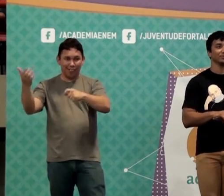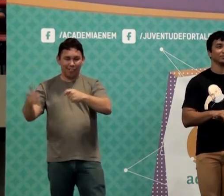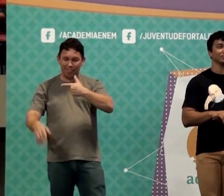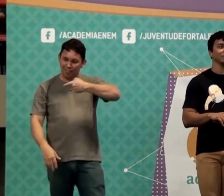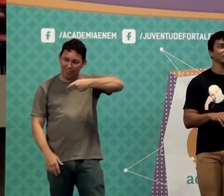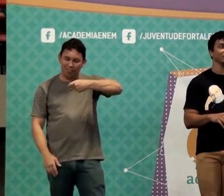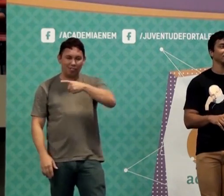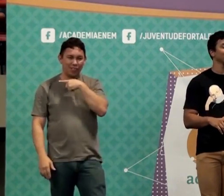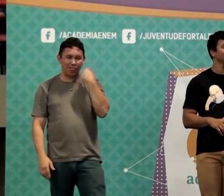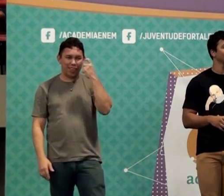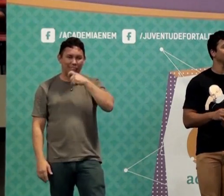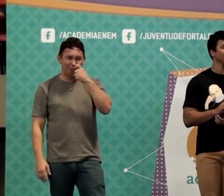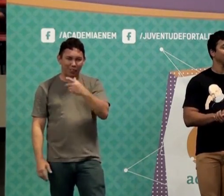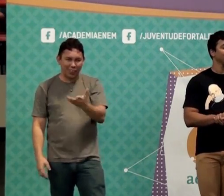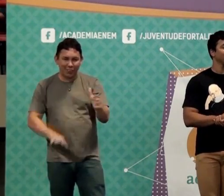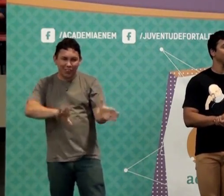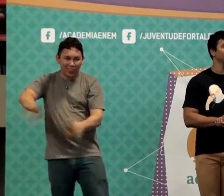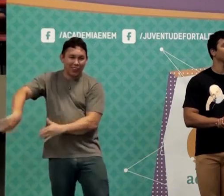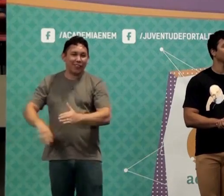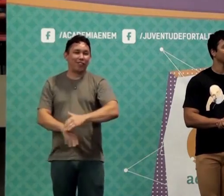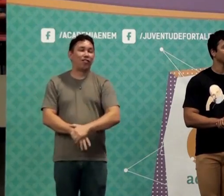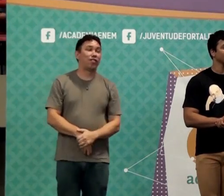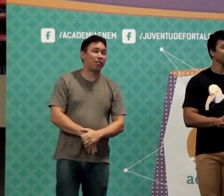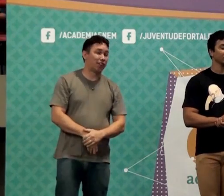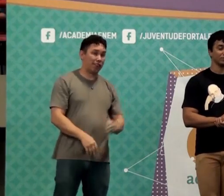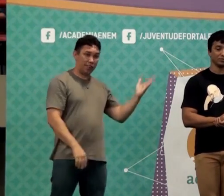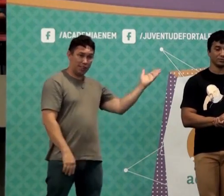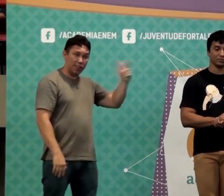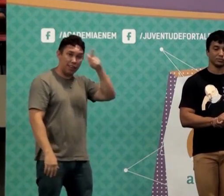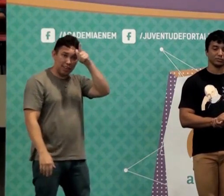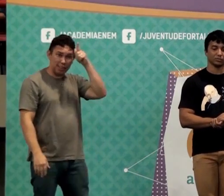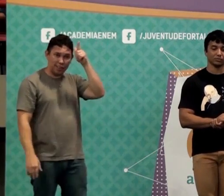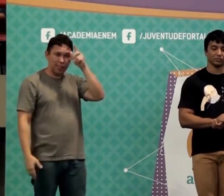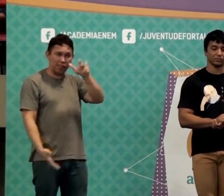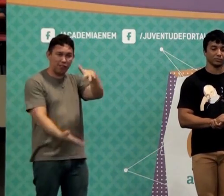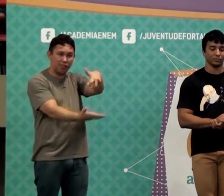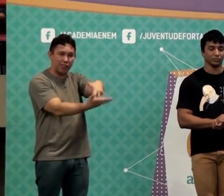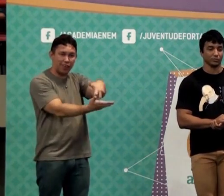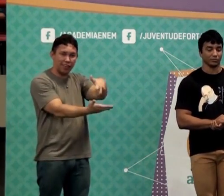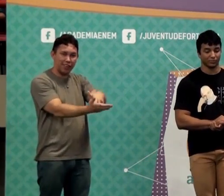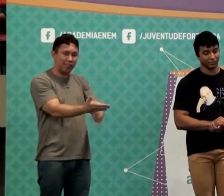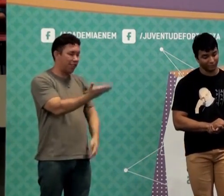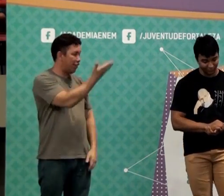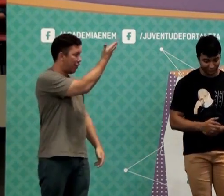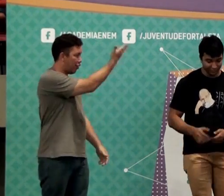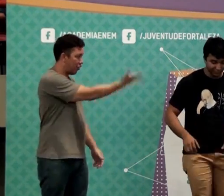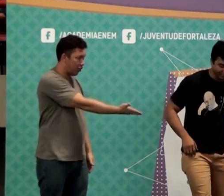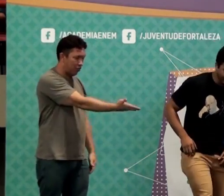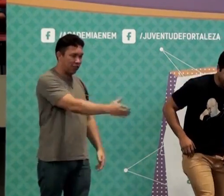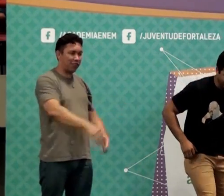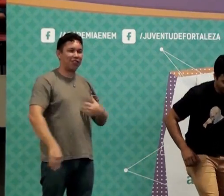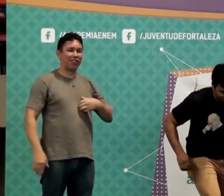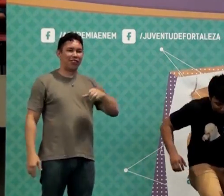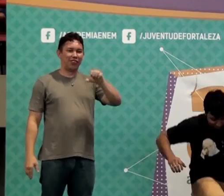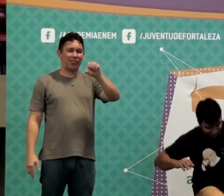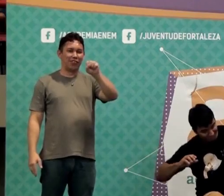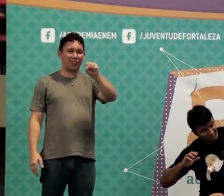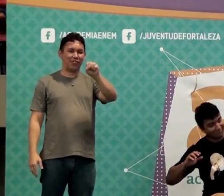você mentisse, mentira era pena de morte, viu? Se mentira hoje fosse pena de morte, meu